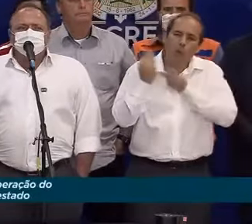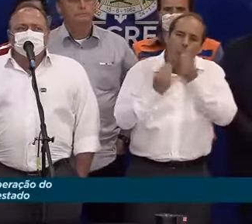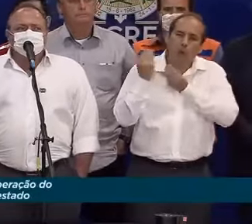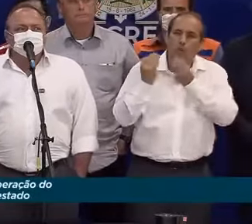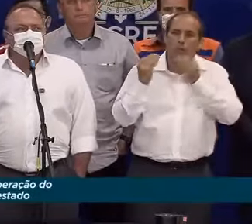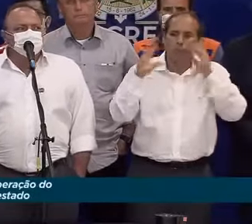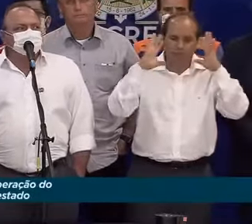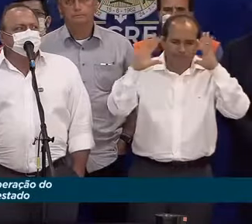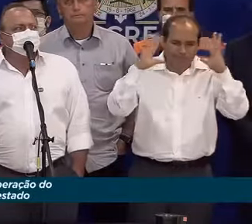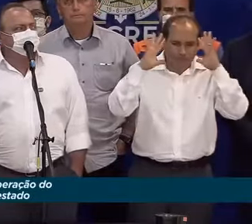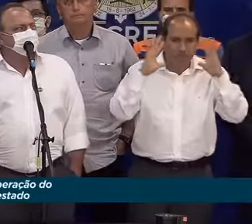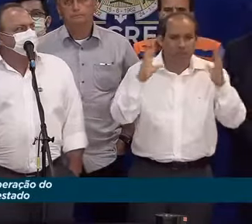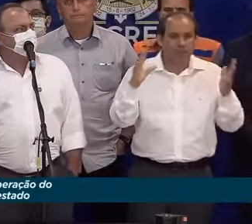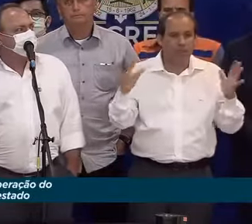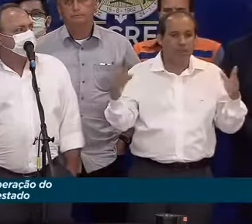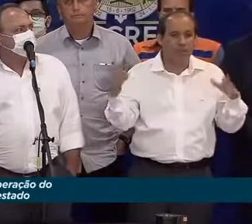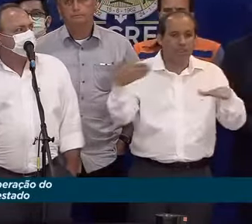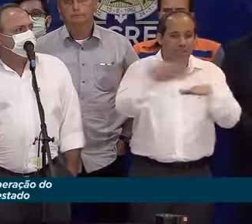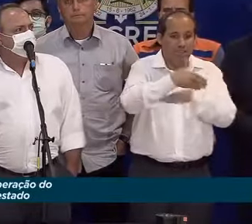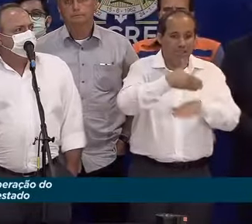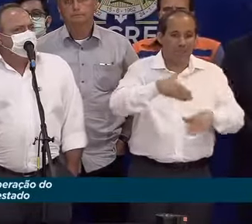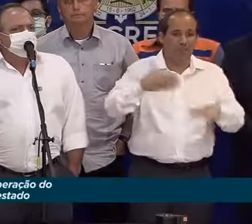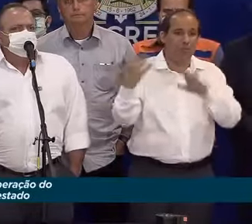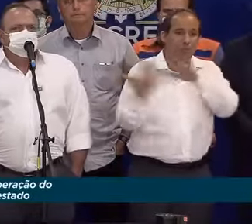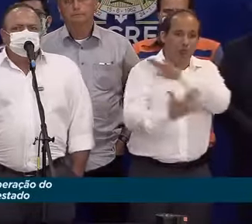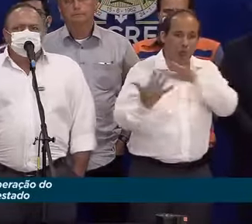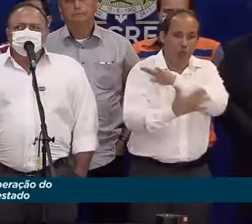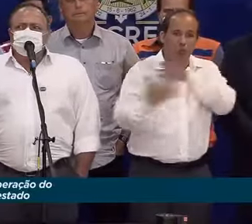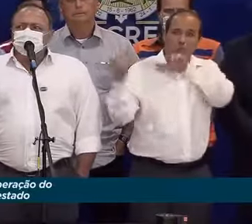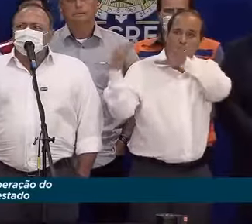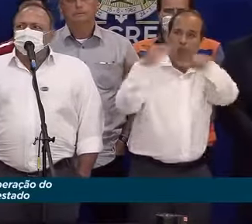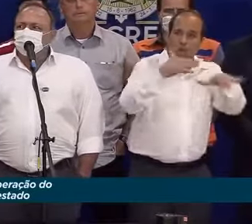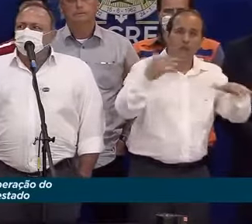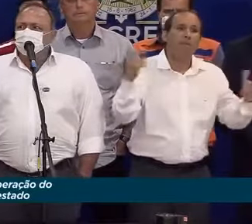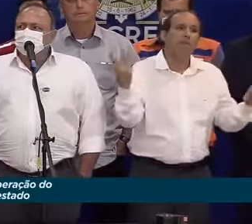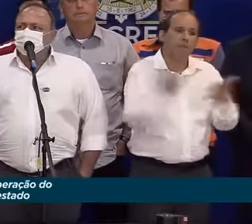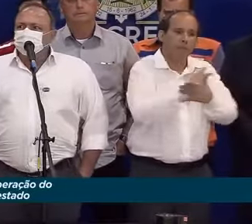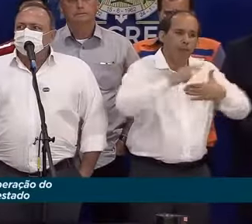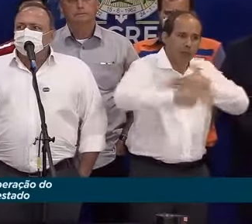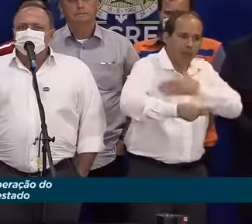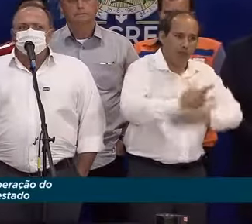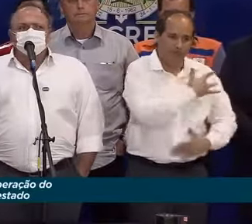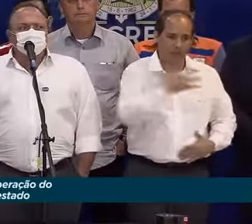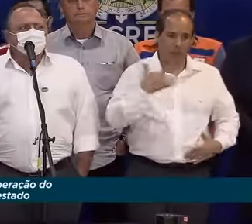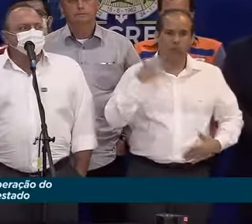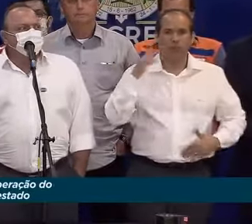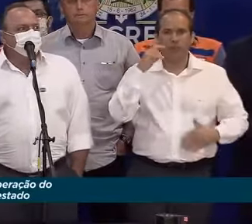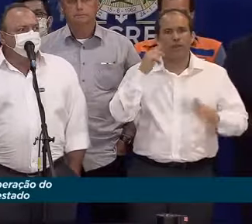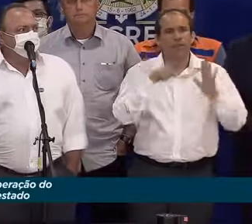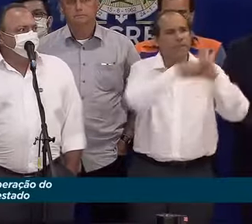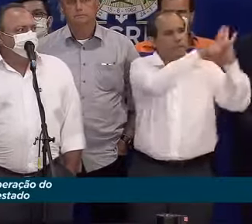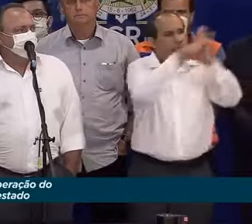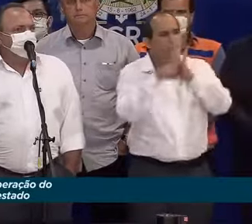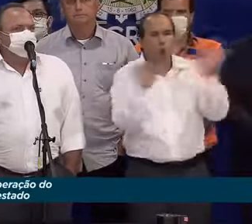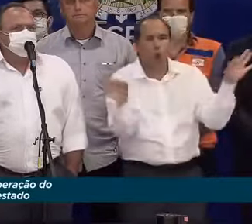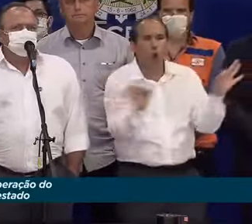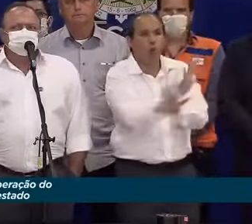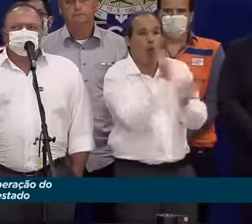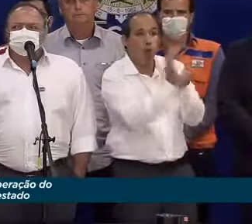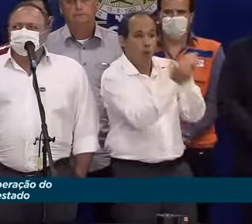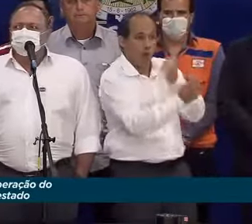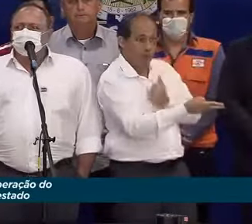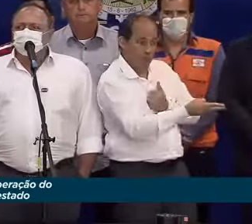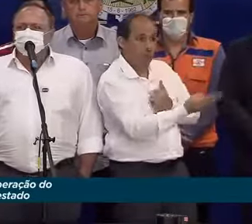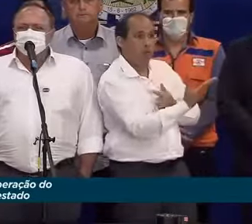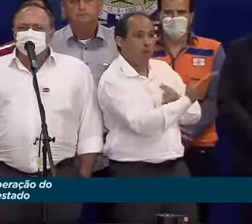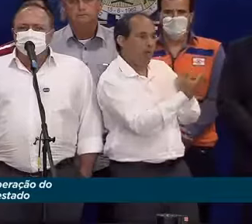saúde impactada com a entrada de imigrantes. Tive uma radiografia completa feita pela nossa equipe sobre a